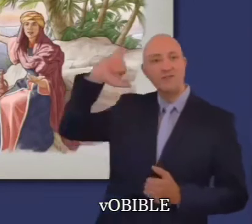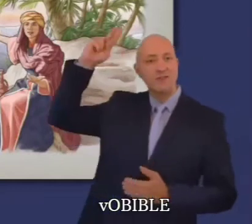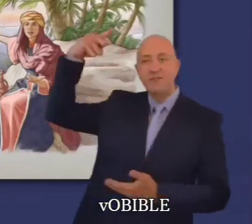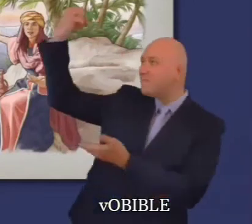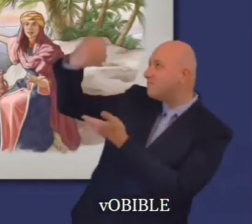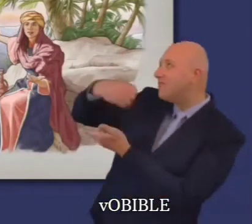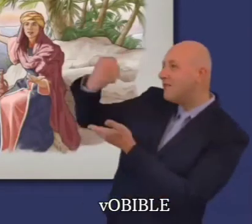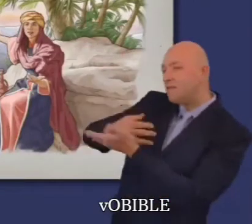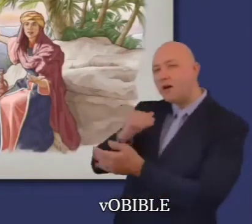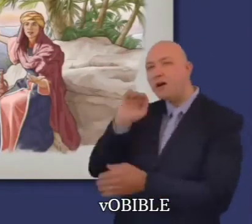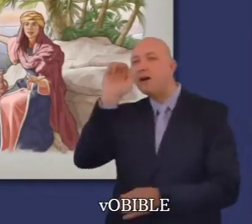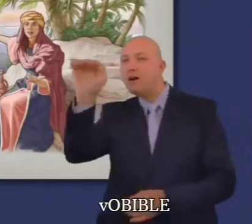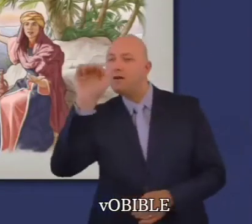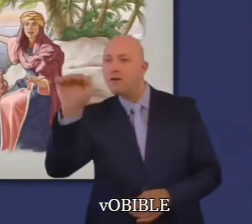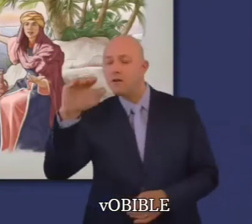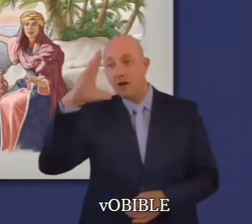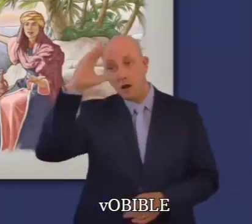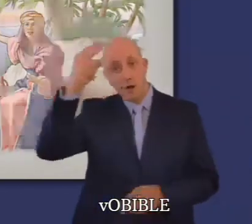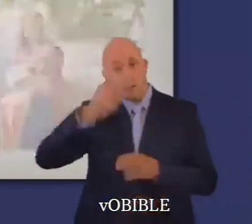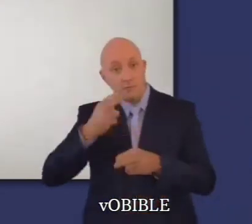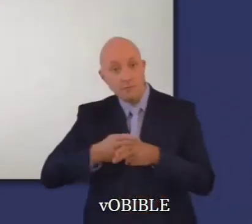terme.